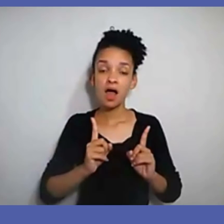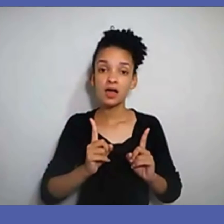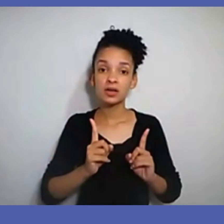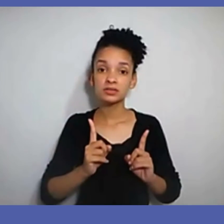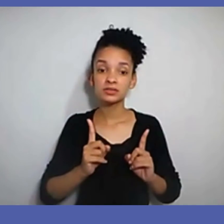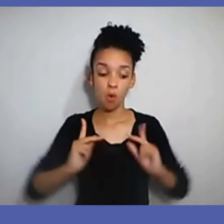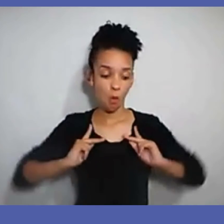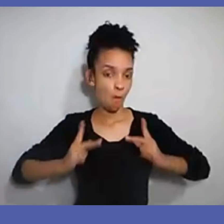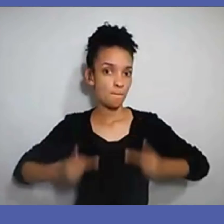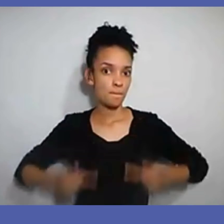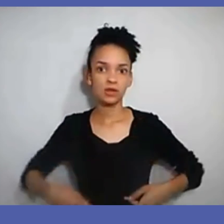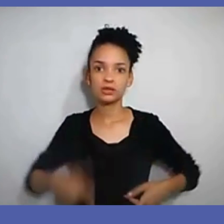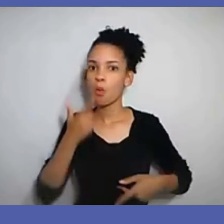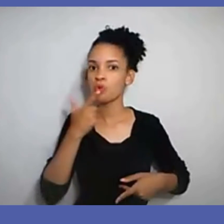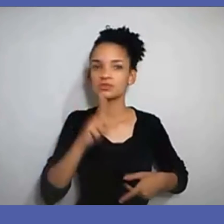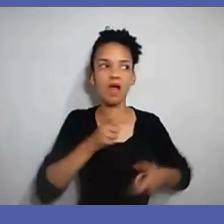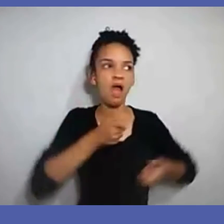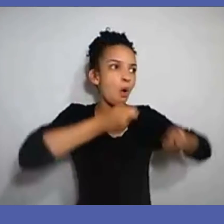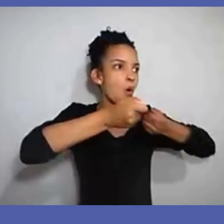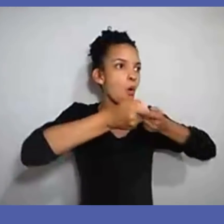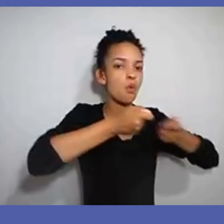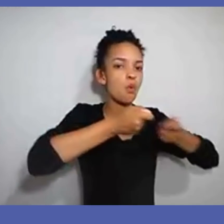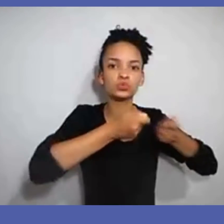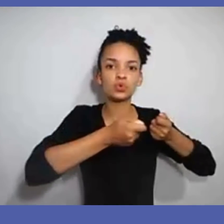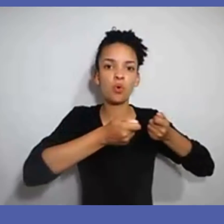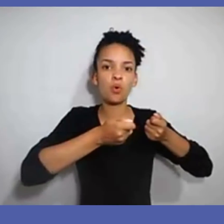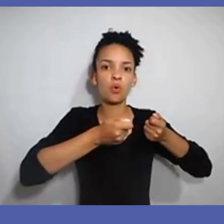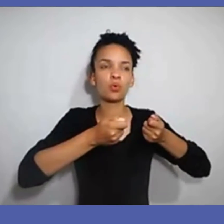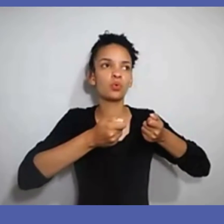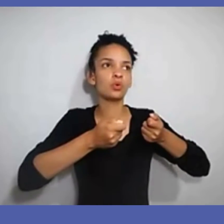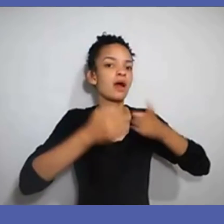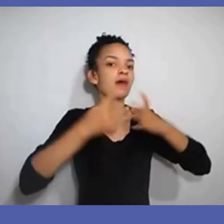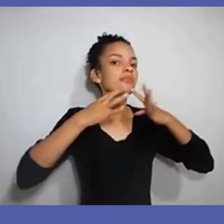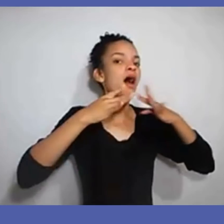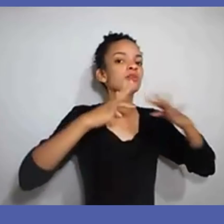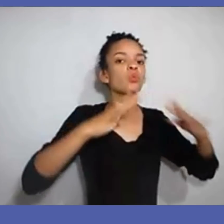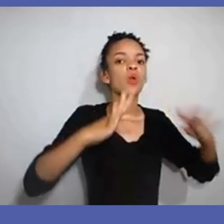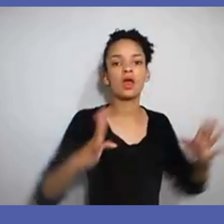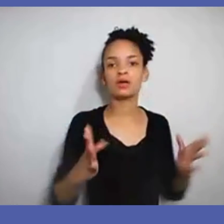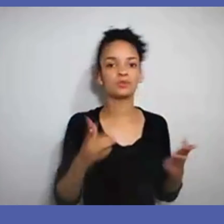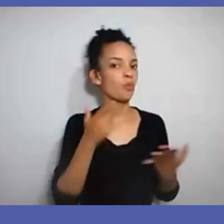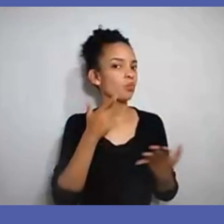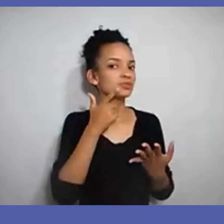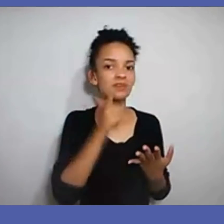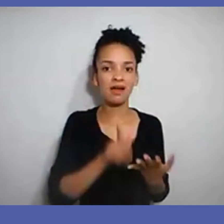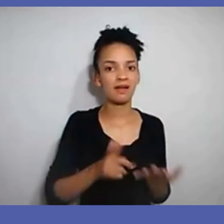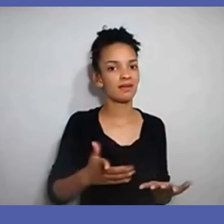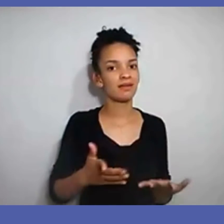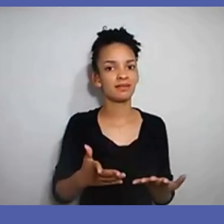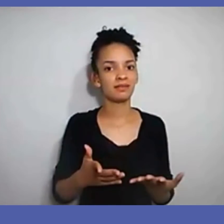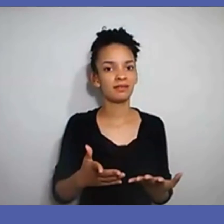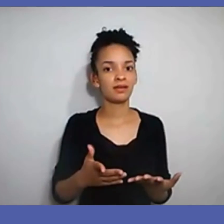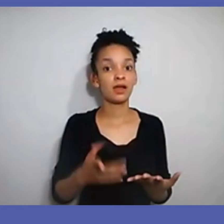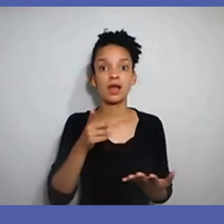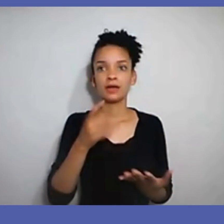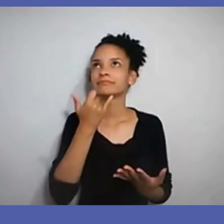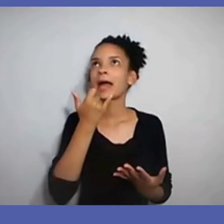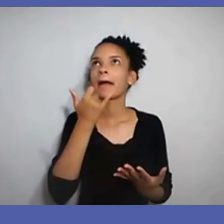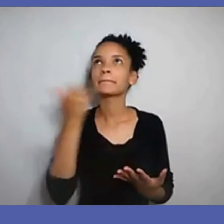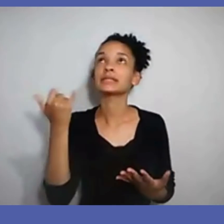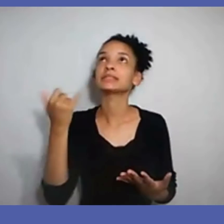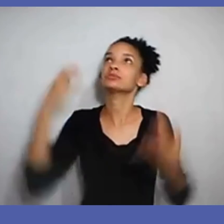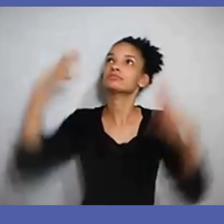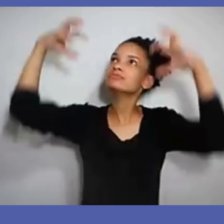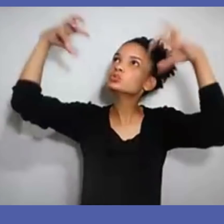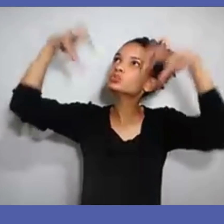né, cereais para poder alimentar-se, depende do céu, depende da chuva, depende do sol,